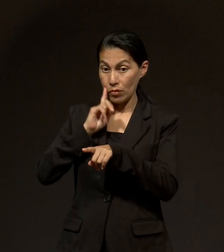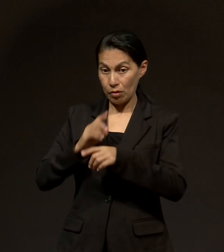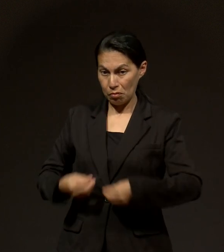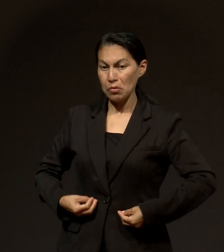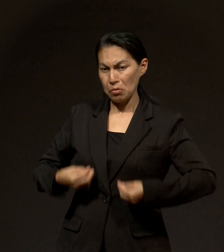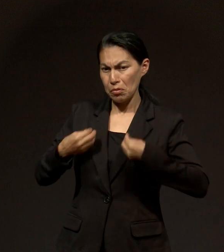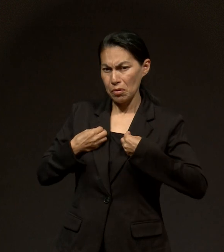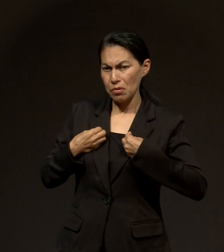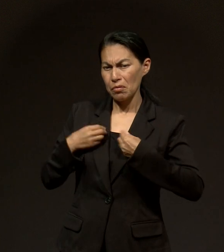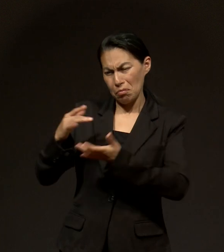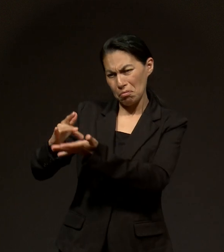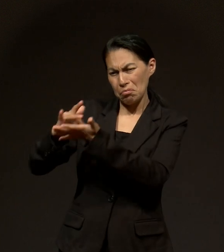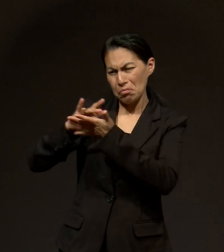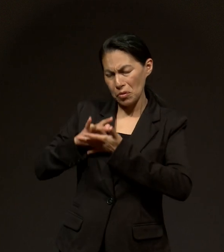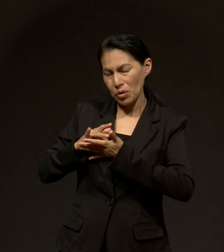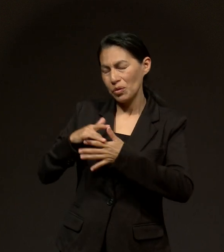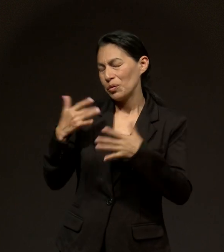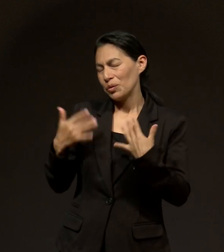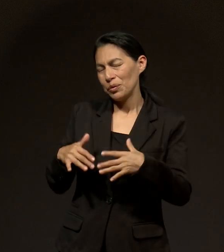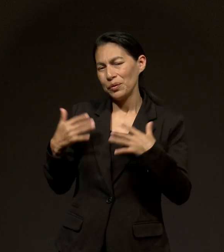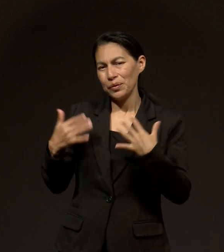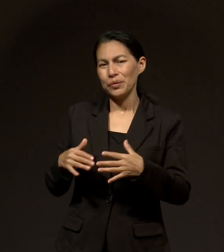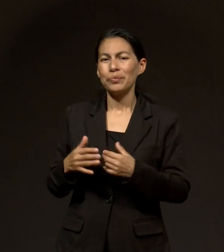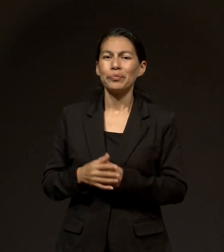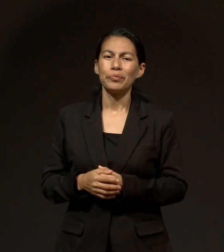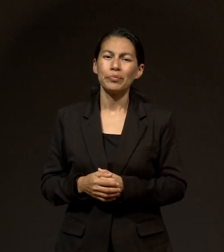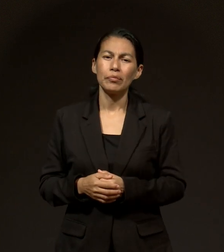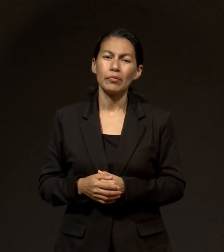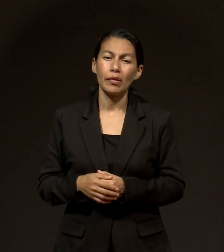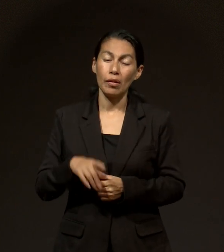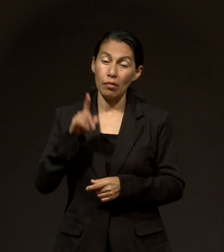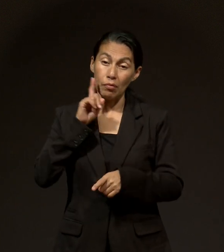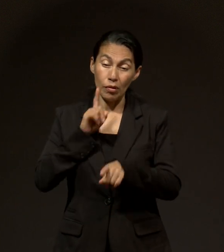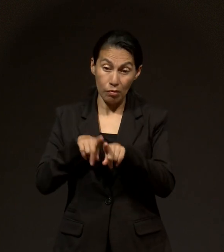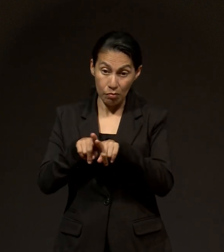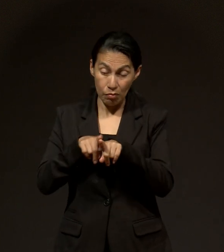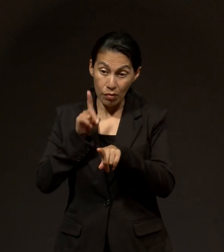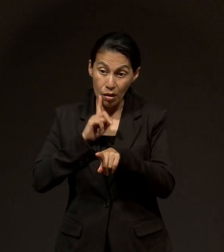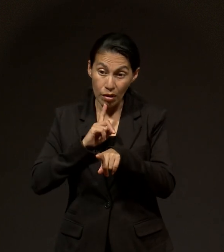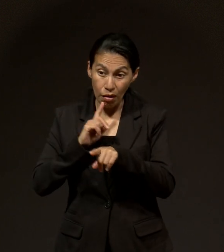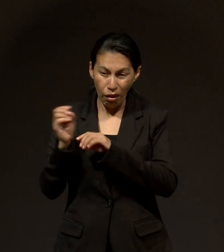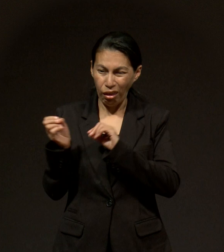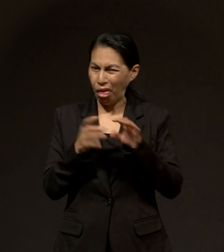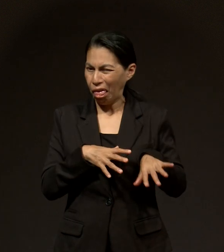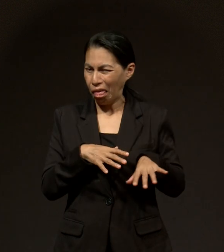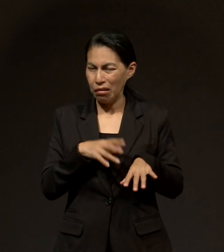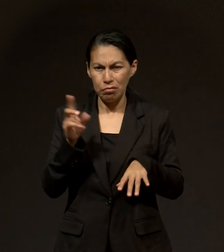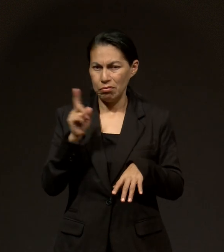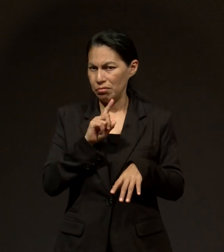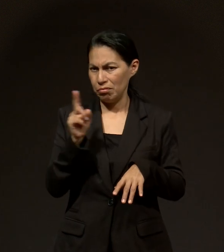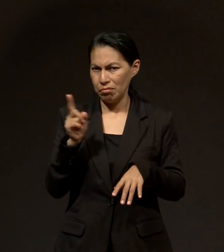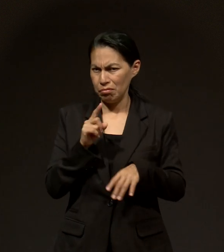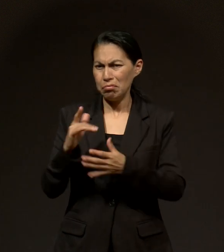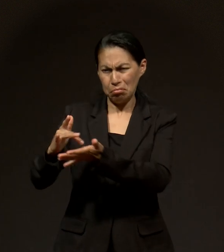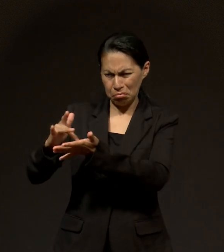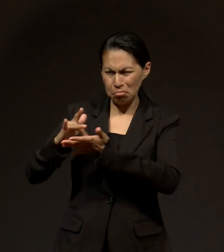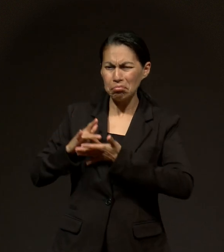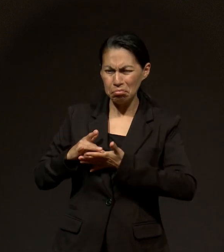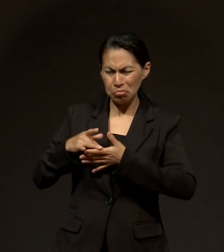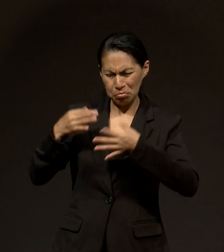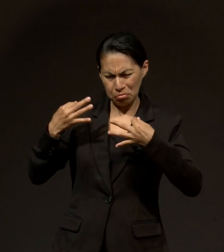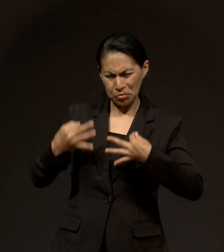un gran apoyo para mí. Ha sido un gran apoyo para mí y pues nunca me ha dejado. Amén.